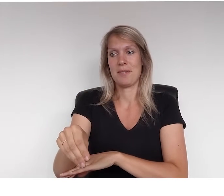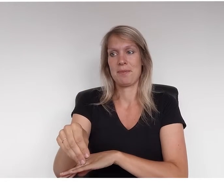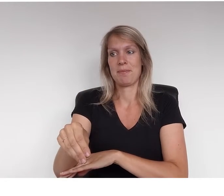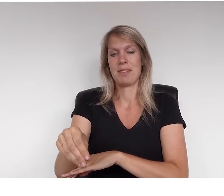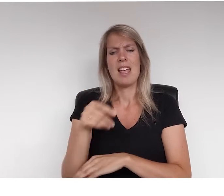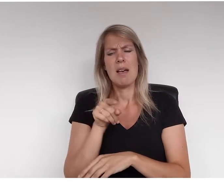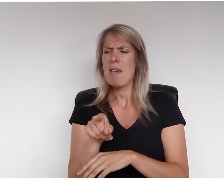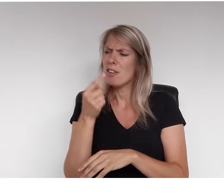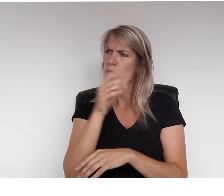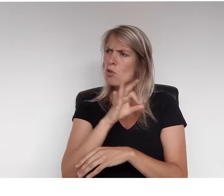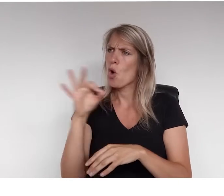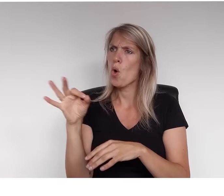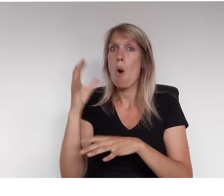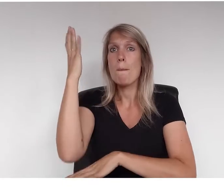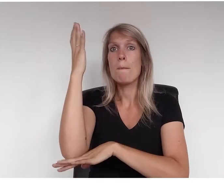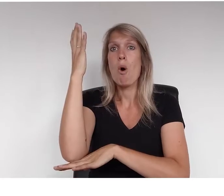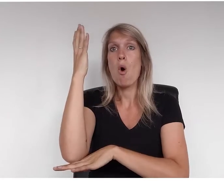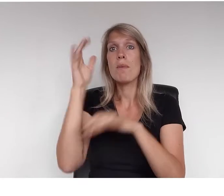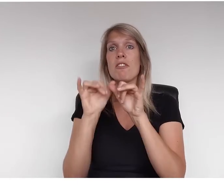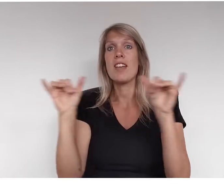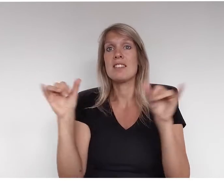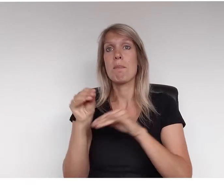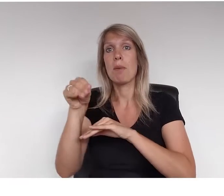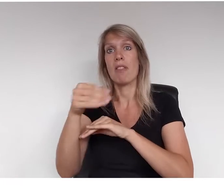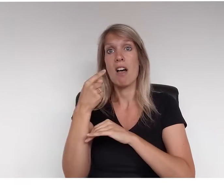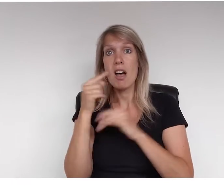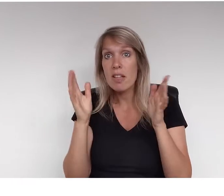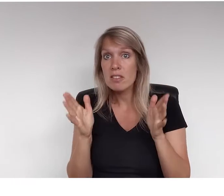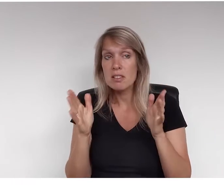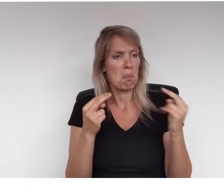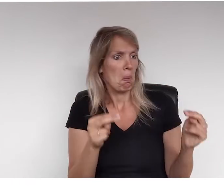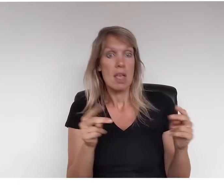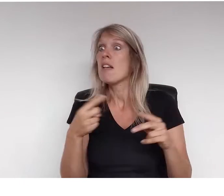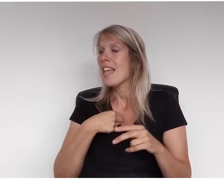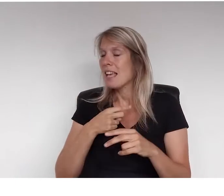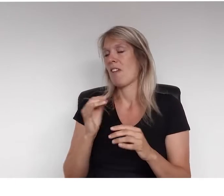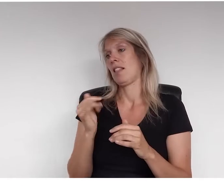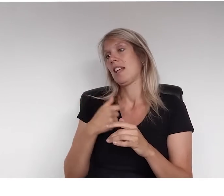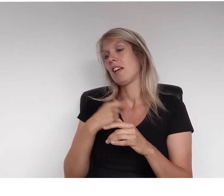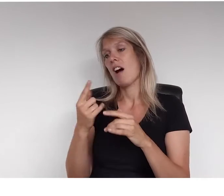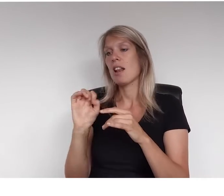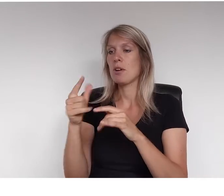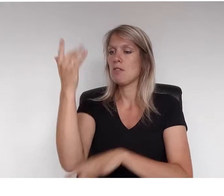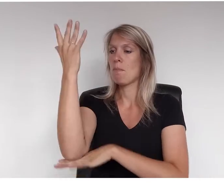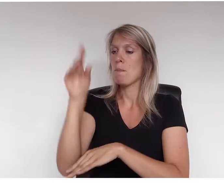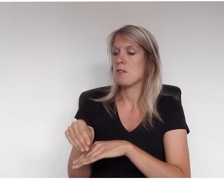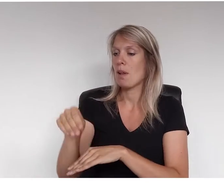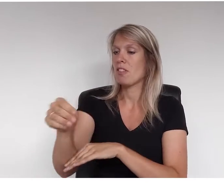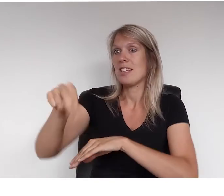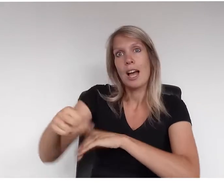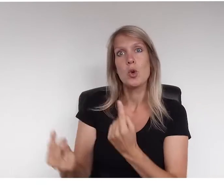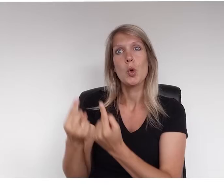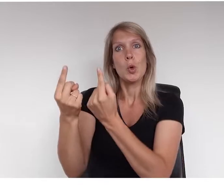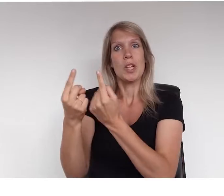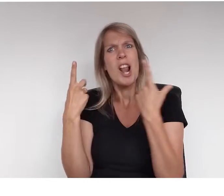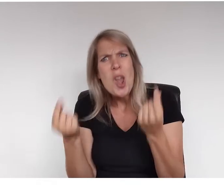op school? Nee, nog nooit. Oh, dat heb ik een keertje gehad. Was zo leuk! Ja? Gingen we dus allemaal nieuwe boompjes gingen we allemaal planten. En die gaan nu allemaal gloeien. Leuk, hè? Echt heel